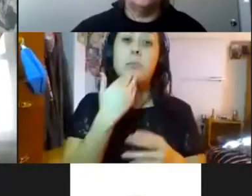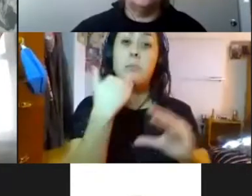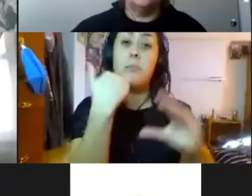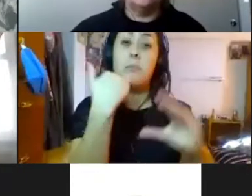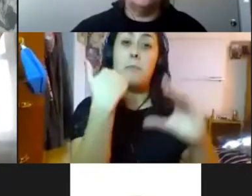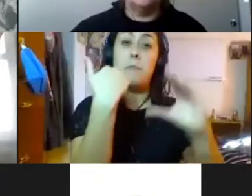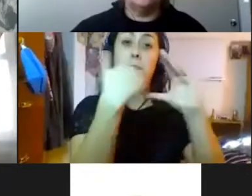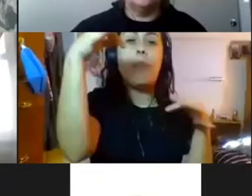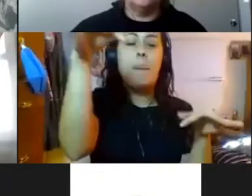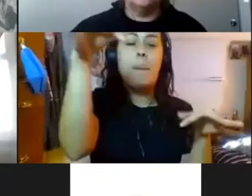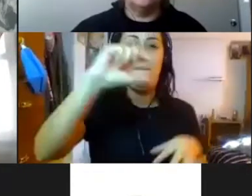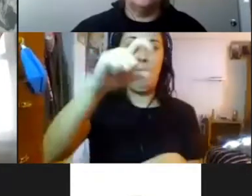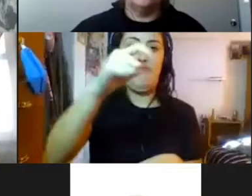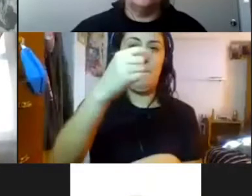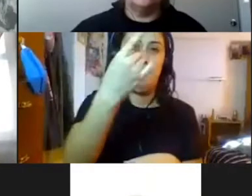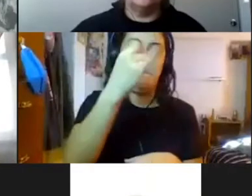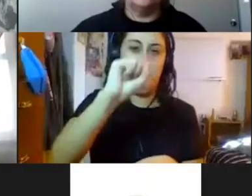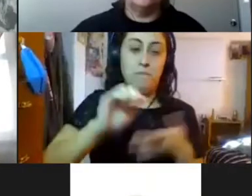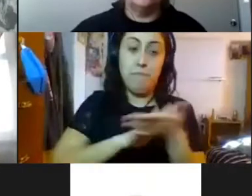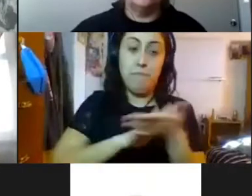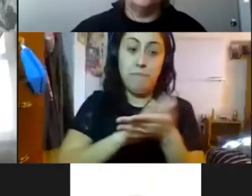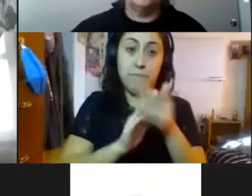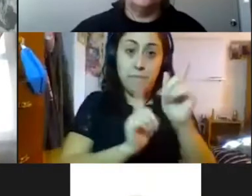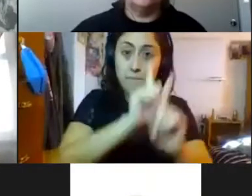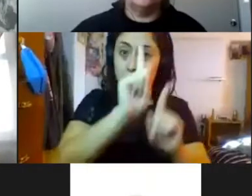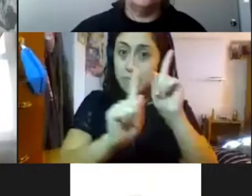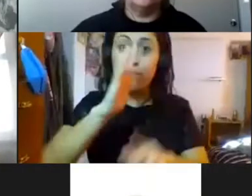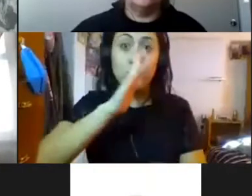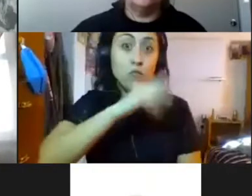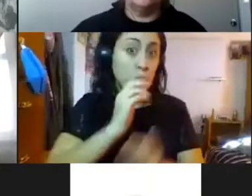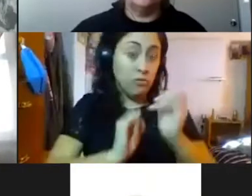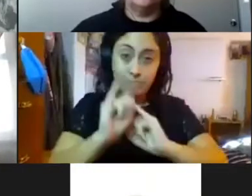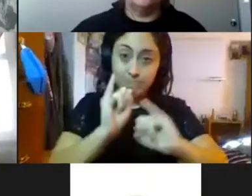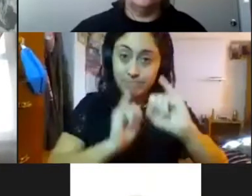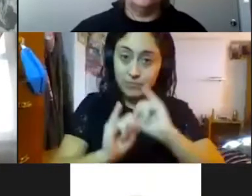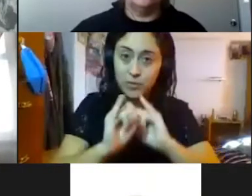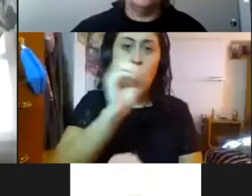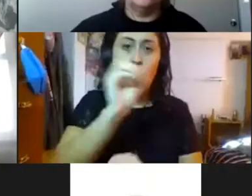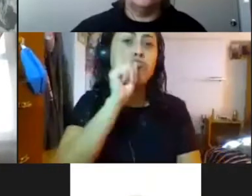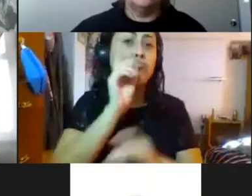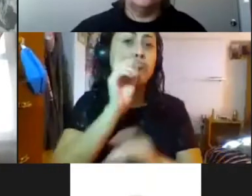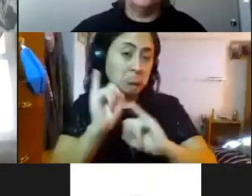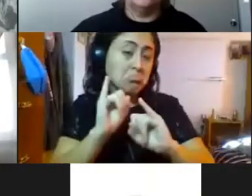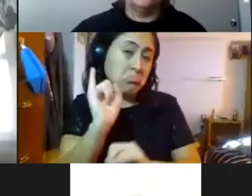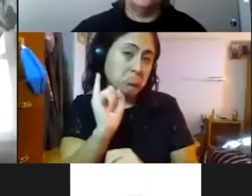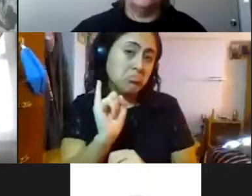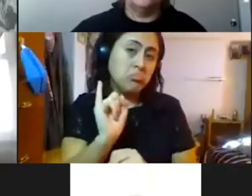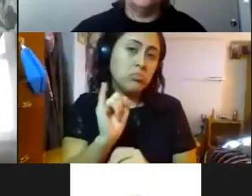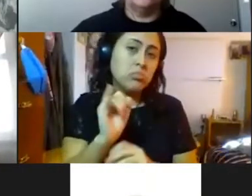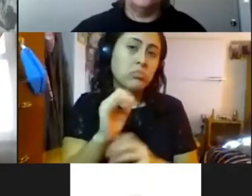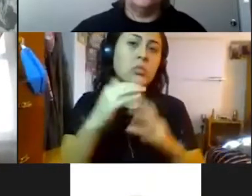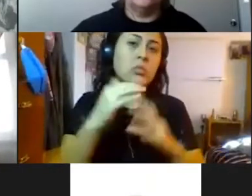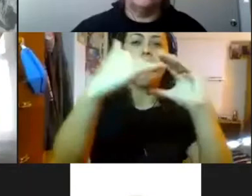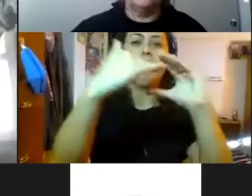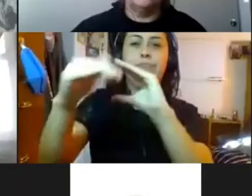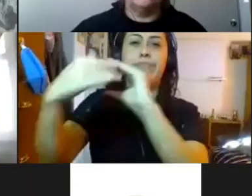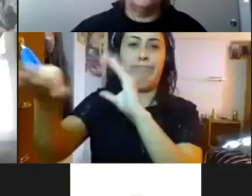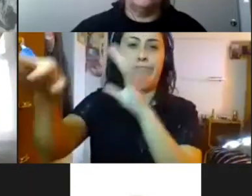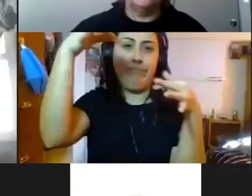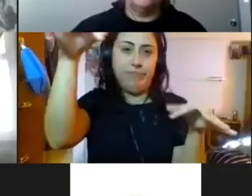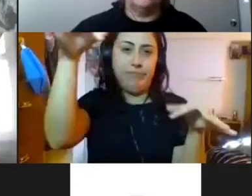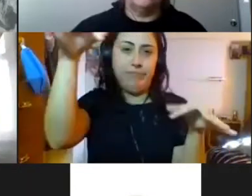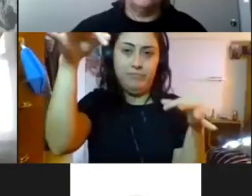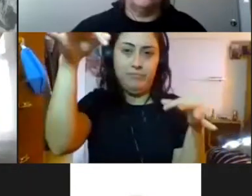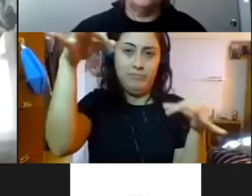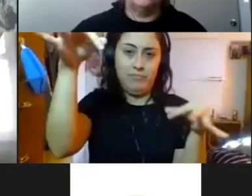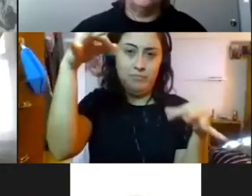aquellas personas que no tienen el internet, o para aquellas personas que tienen, se pueden hacer guías que se desarrollan tocándolas,